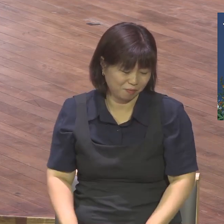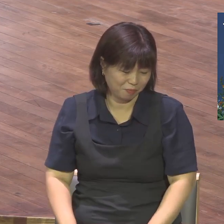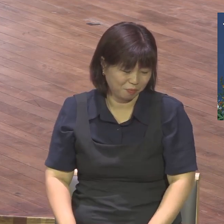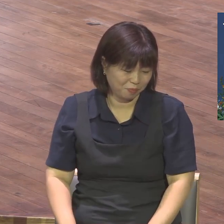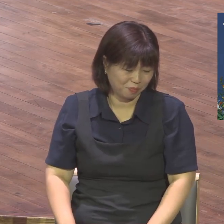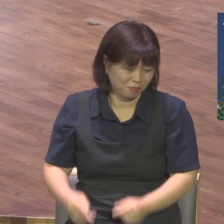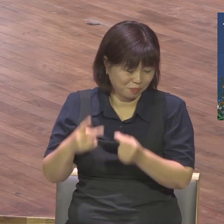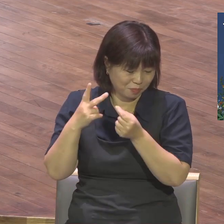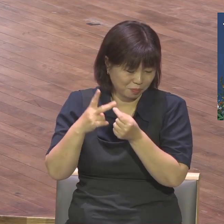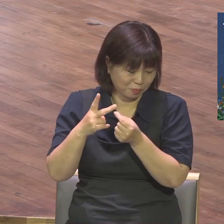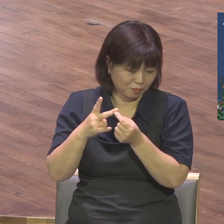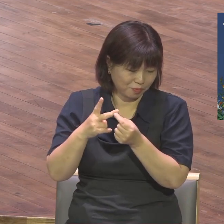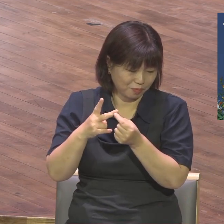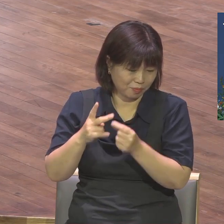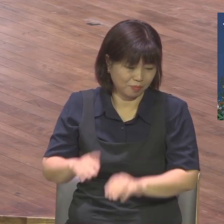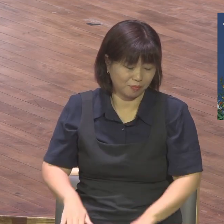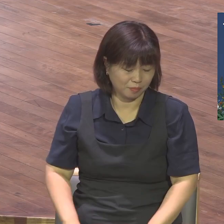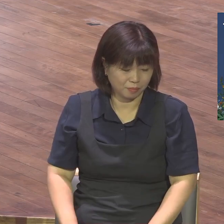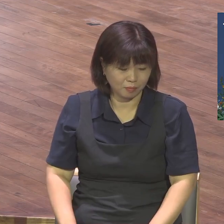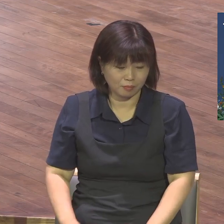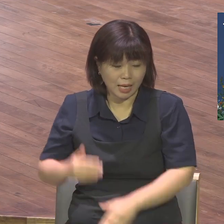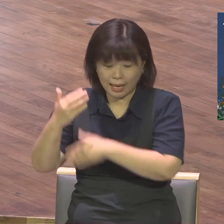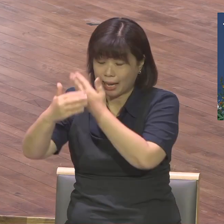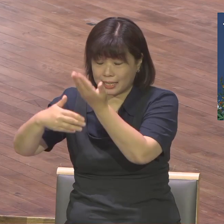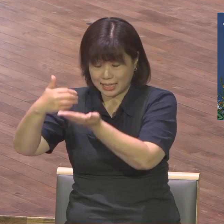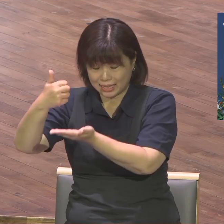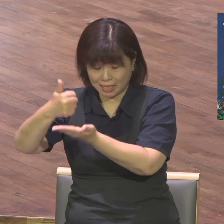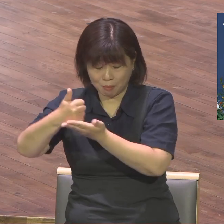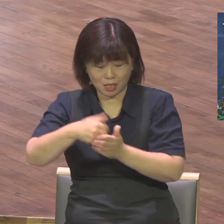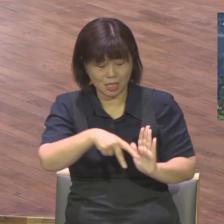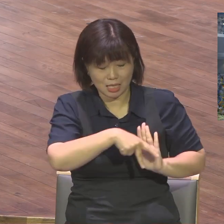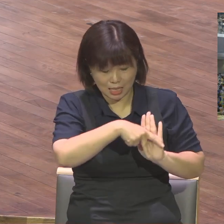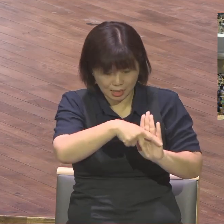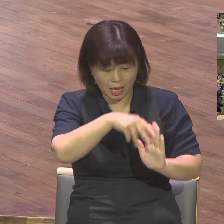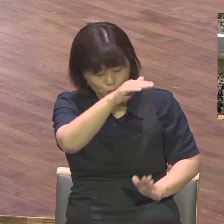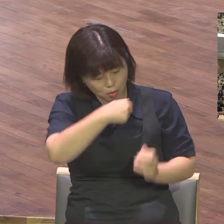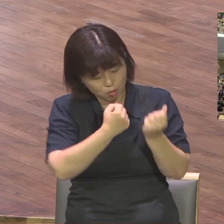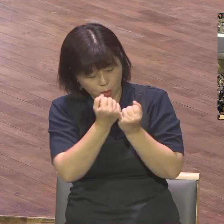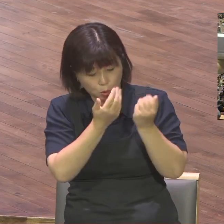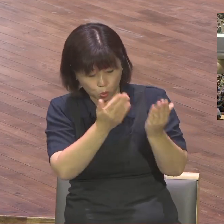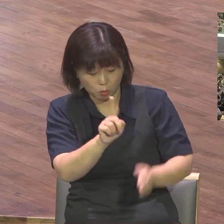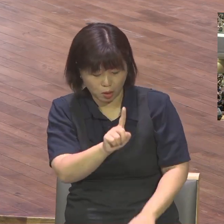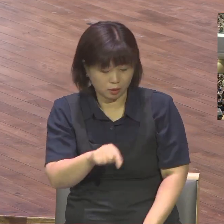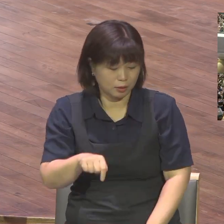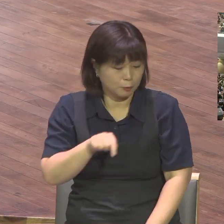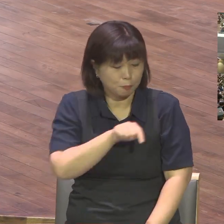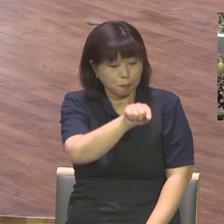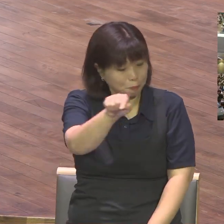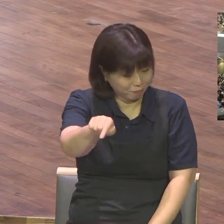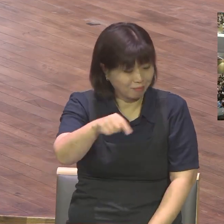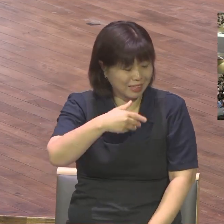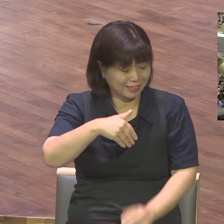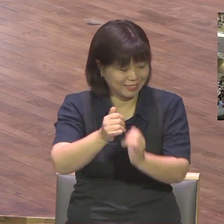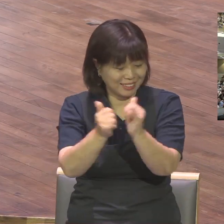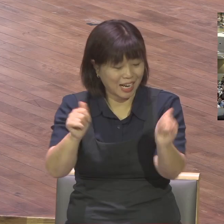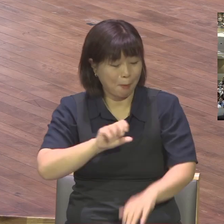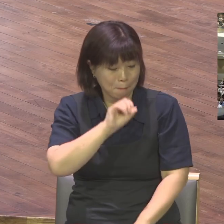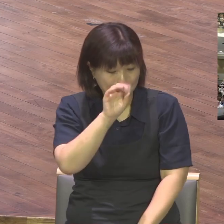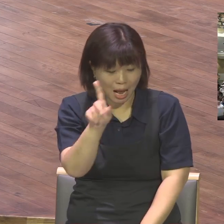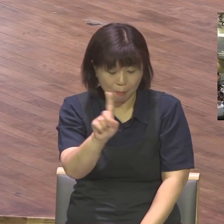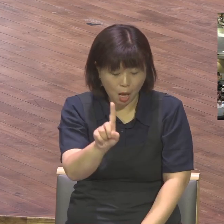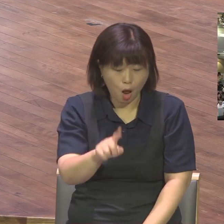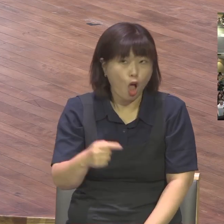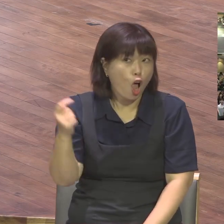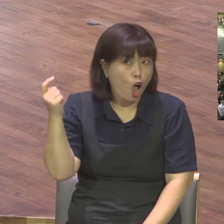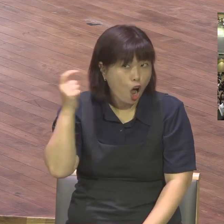일을 이사야에게 잘 설명하십니다. 9절입니다. 여호와께서 이르시되 가서 이 백성에게 이르기를 너희가 듣기는